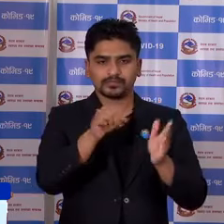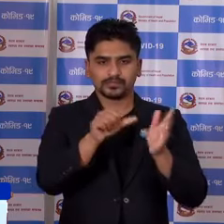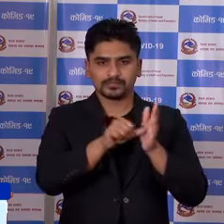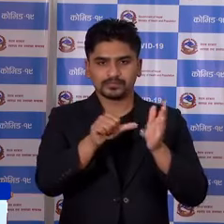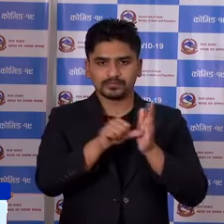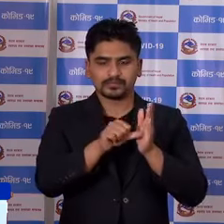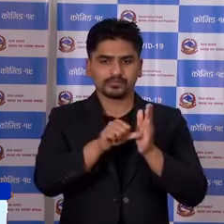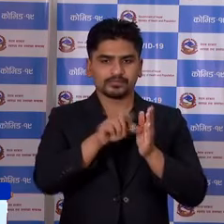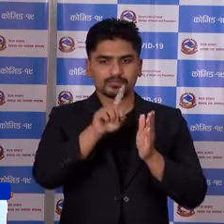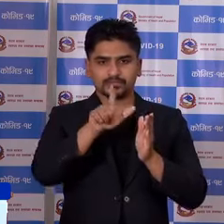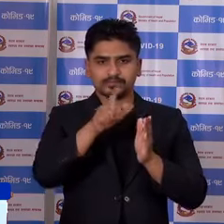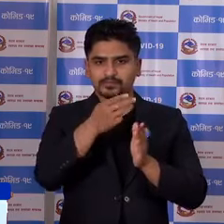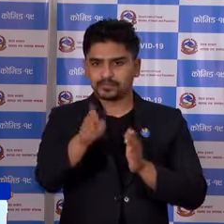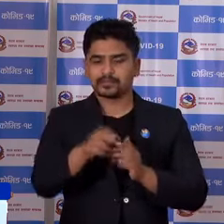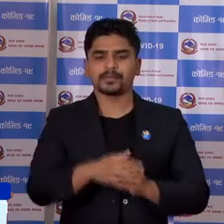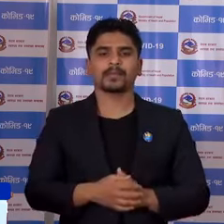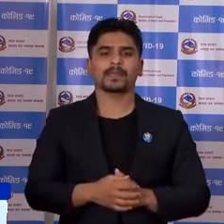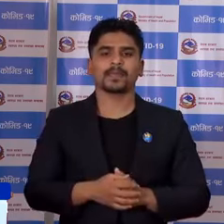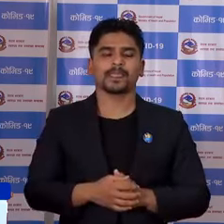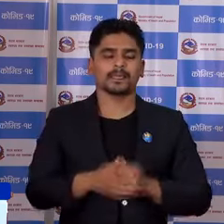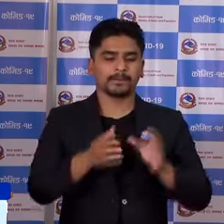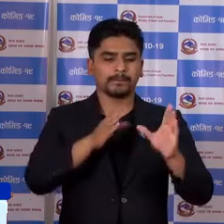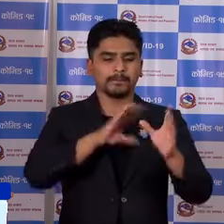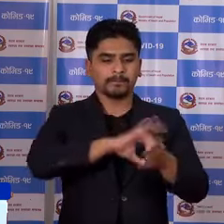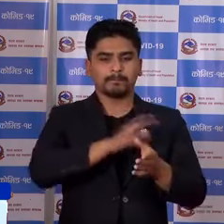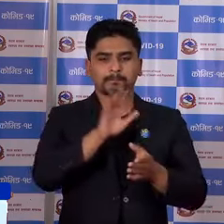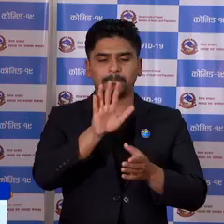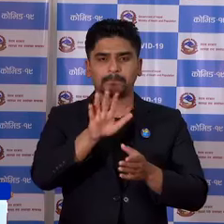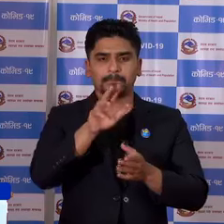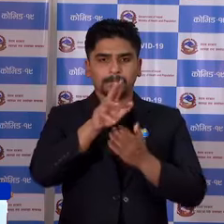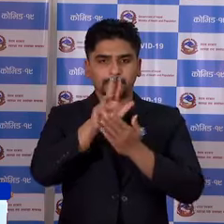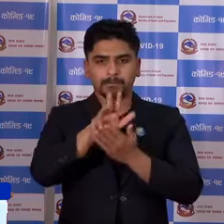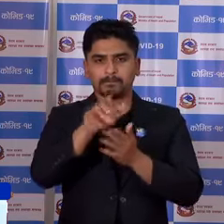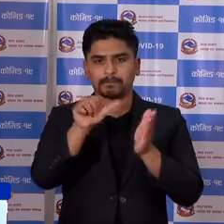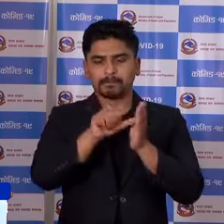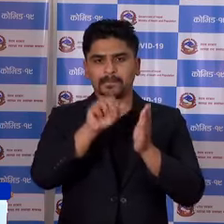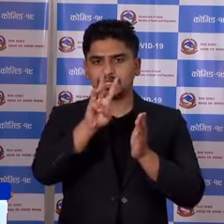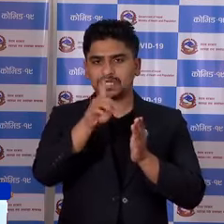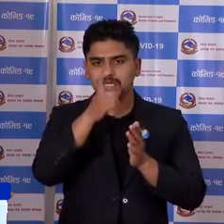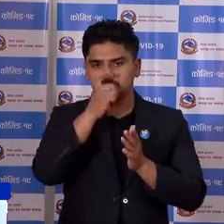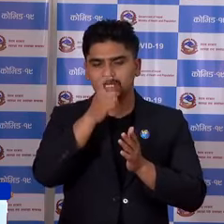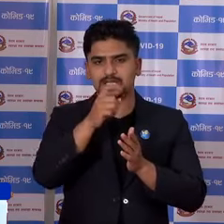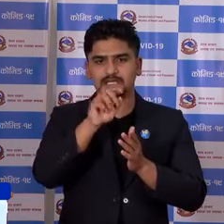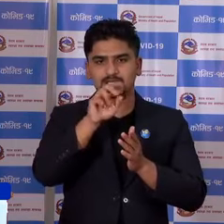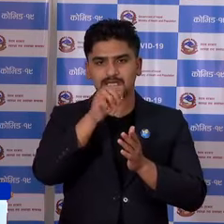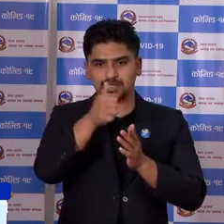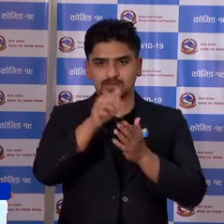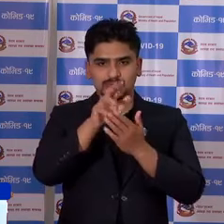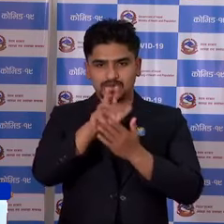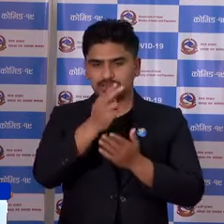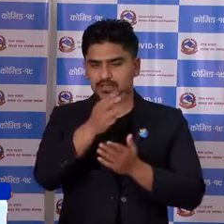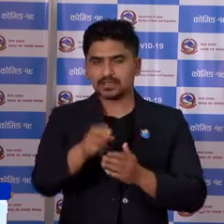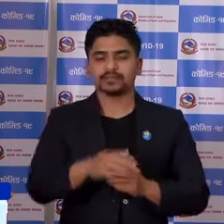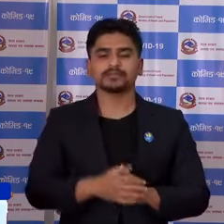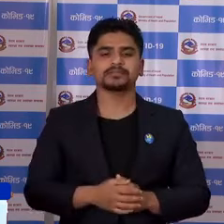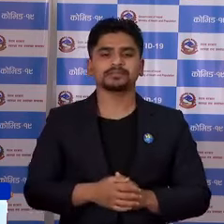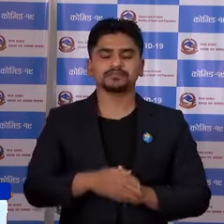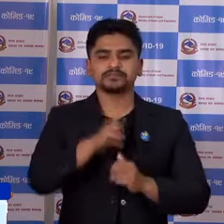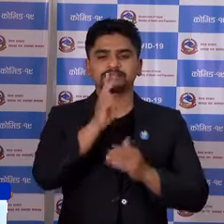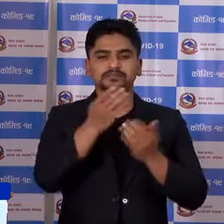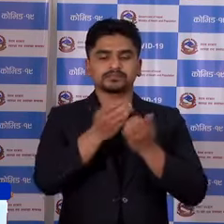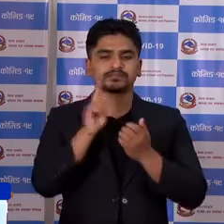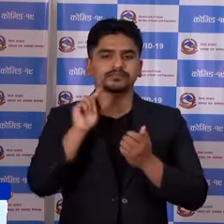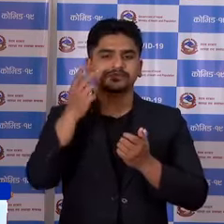जिल्लामा 17 जना। प्रदेश नम्बर 5 9 जिल्लामा 369 जना। त्यसै